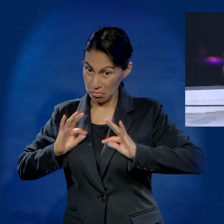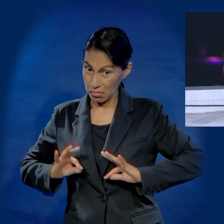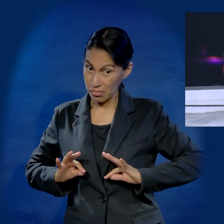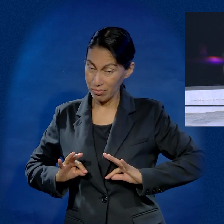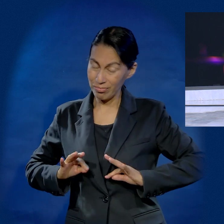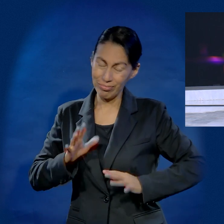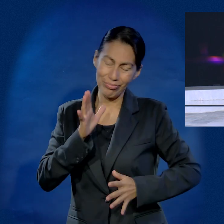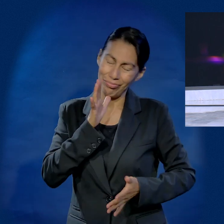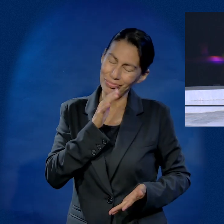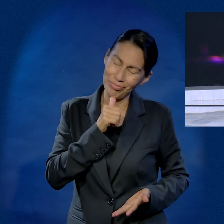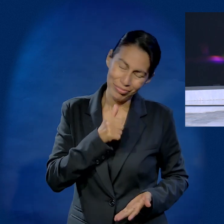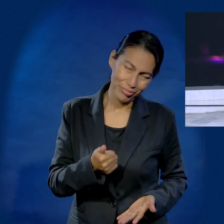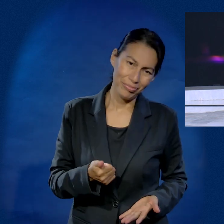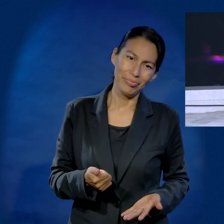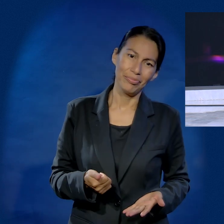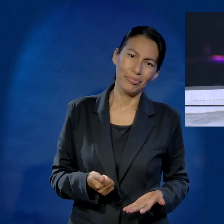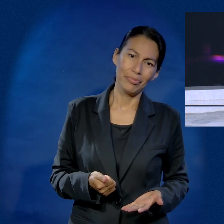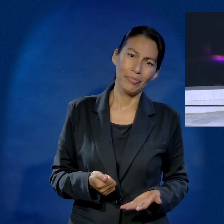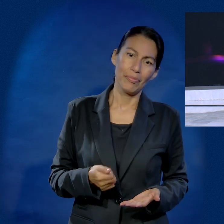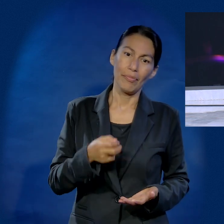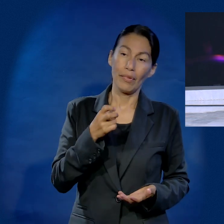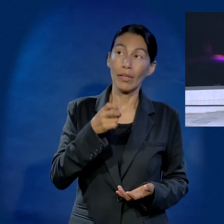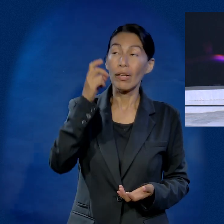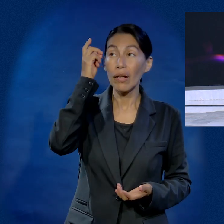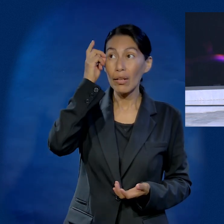yo no podría trabajar en paz.